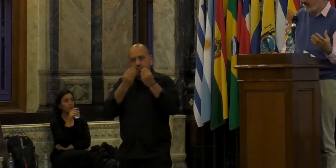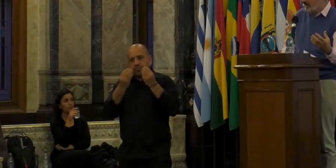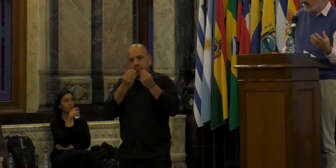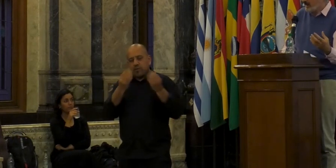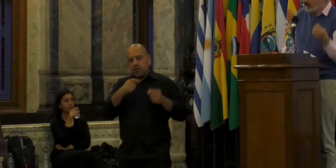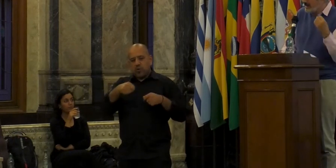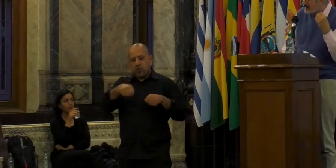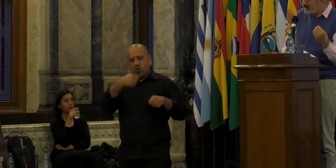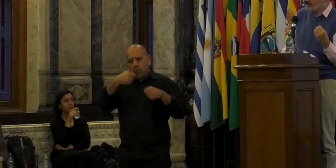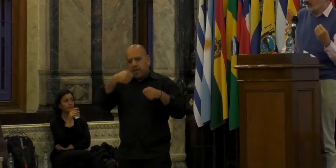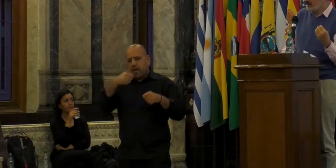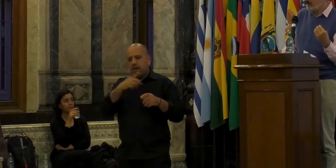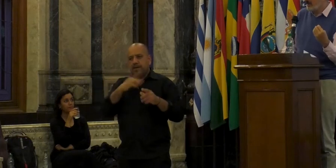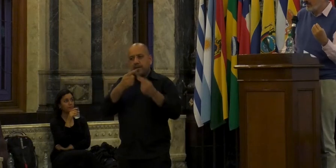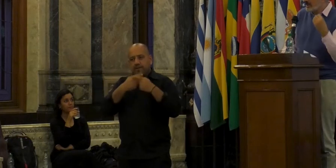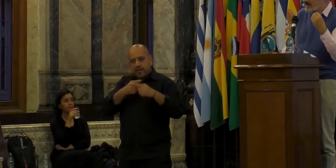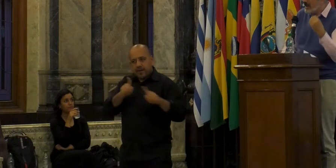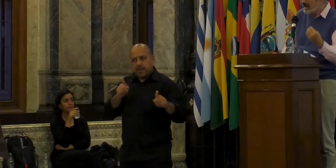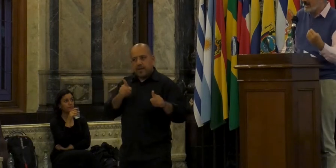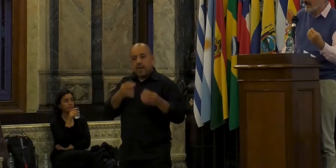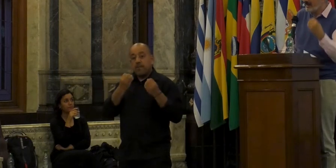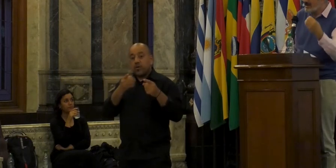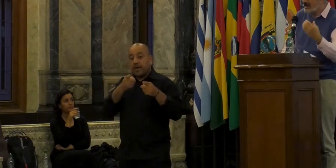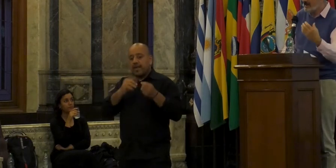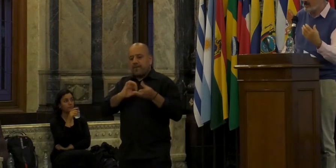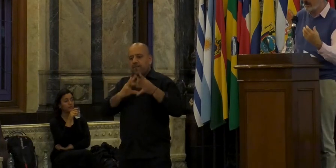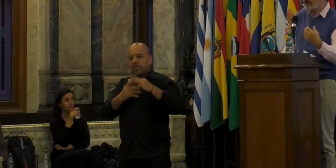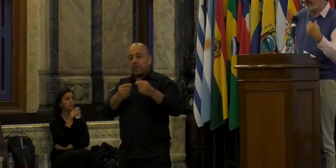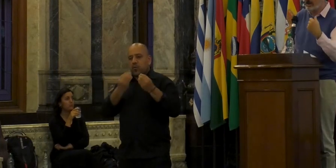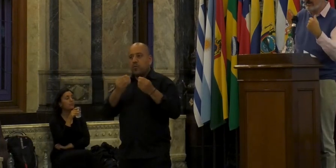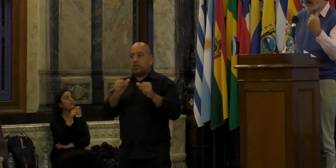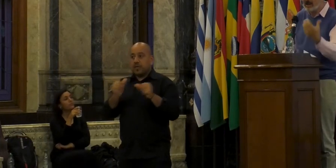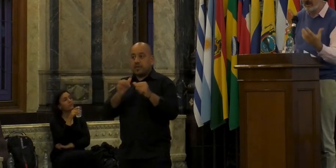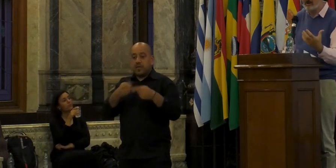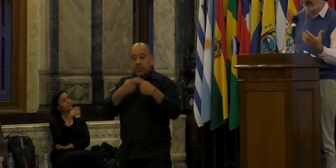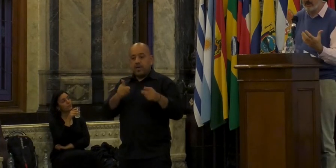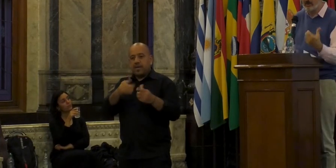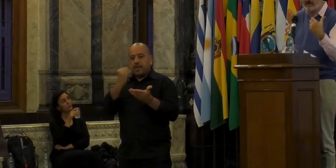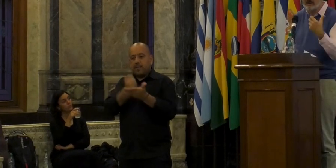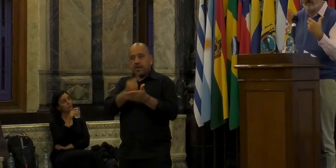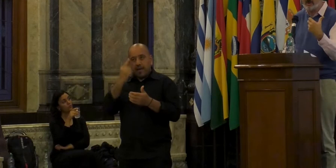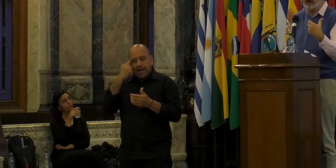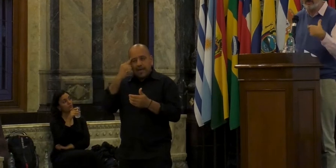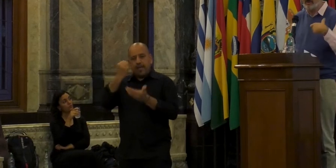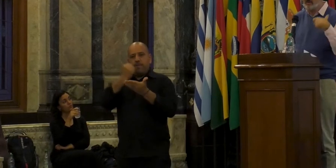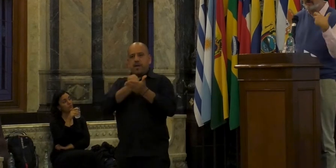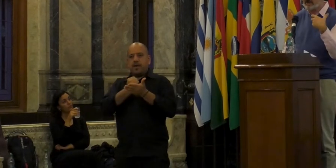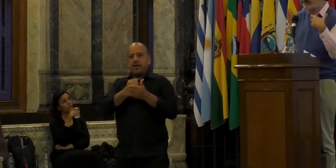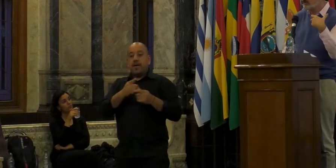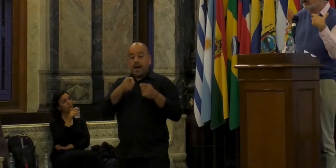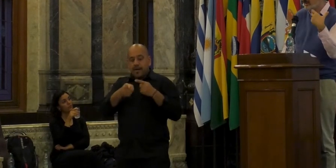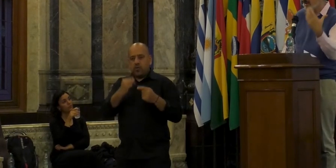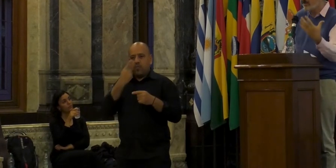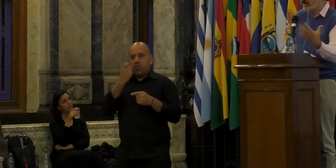madre. Eran distintos, porque es la manera en que se hacen las cosas lo que lleva la marca del sujeto, y es donde el sujeto